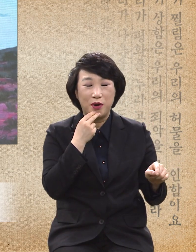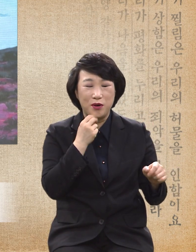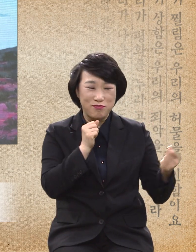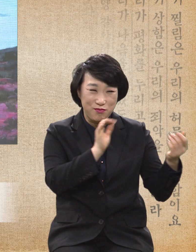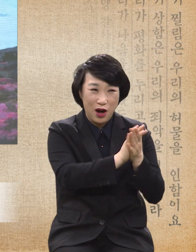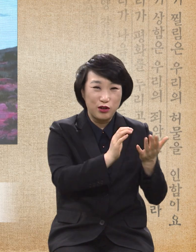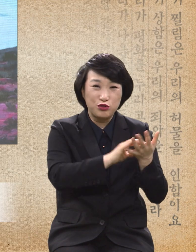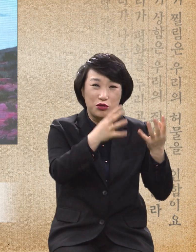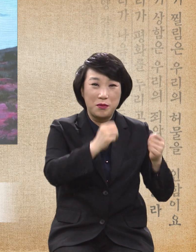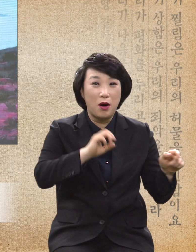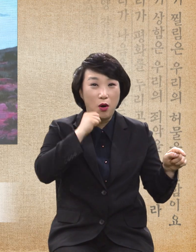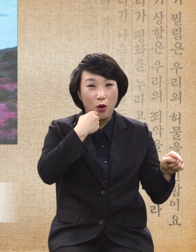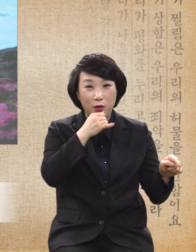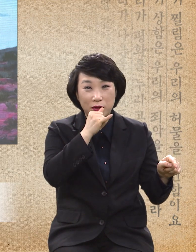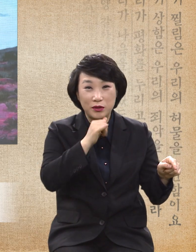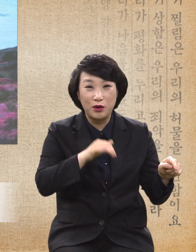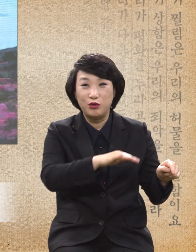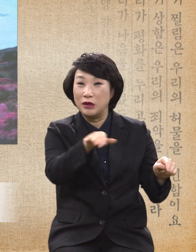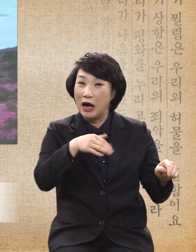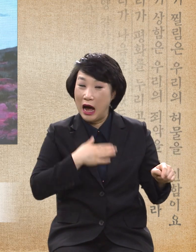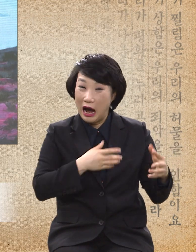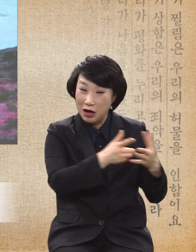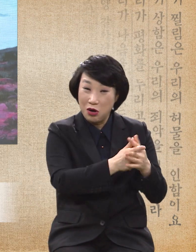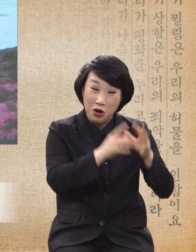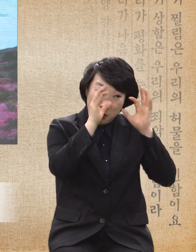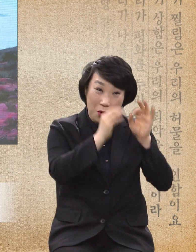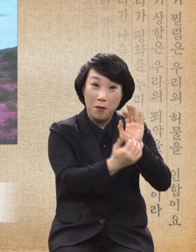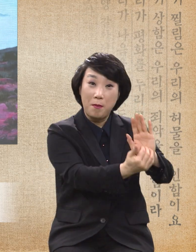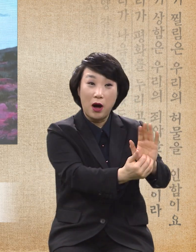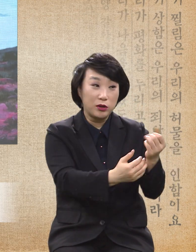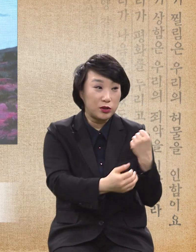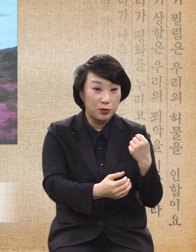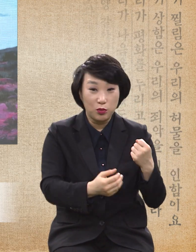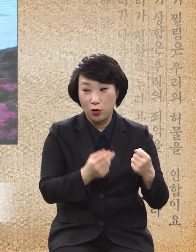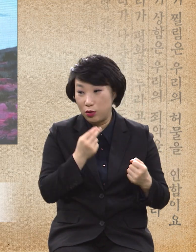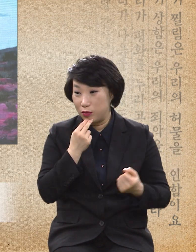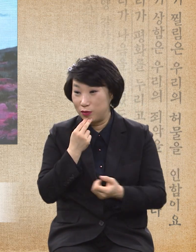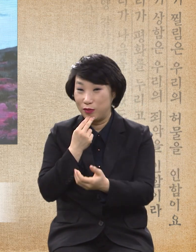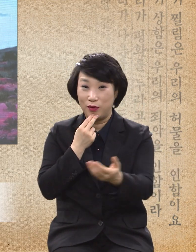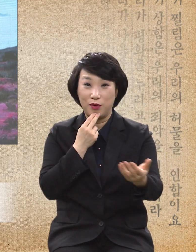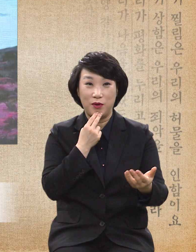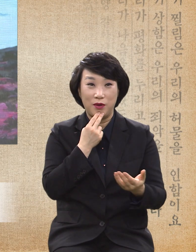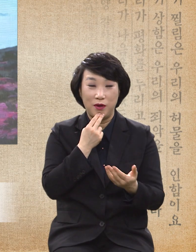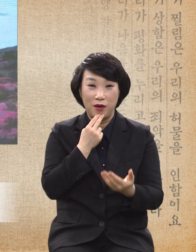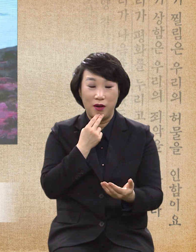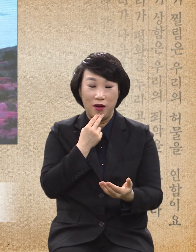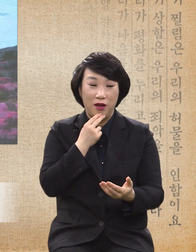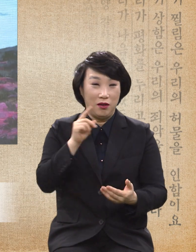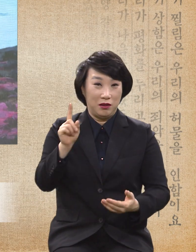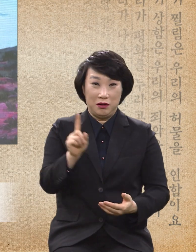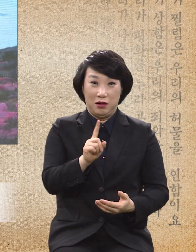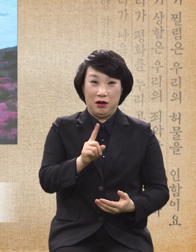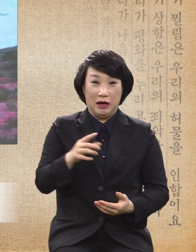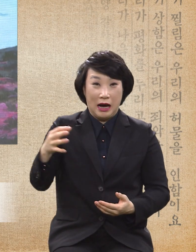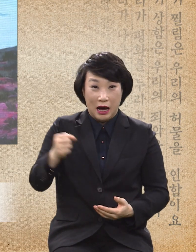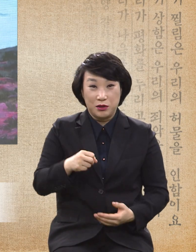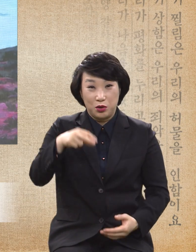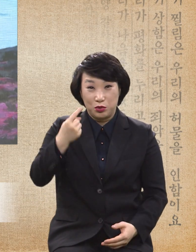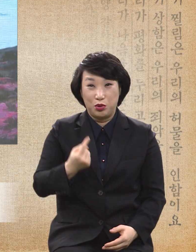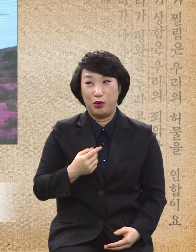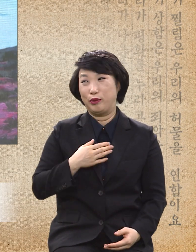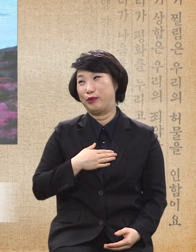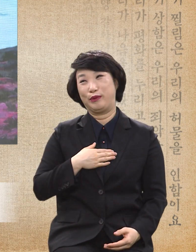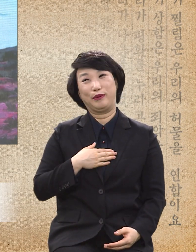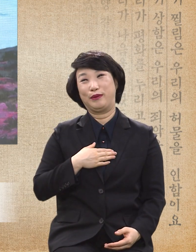수많은 위협을 우리가 알고 보고 막아낼 능력이 없이는 어떤 것을 가졌다